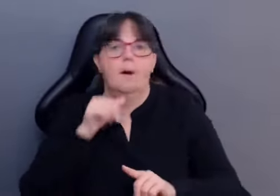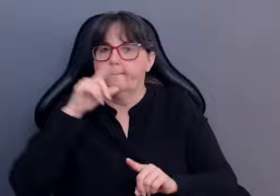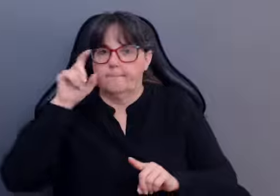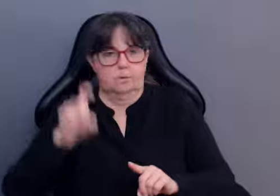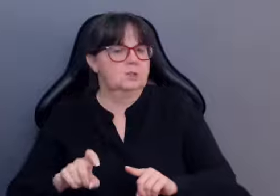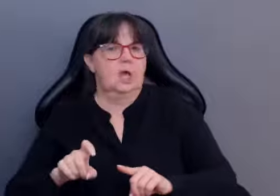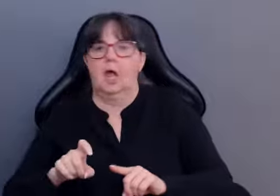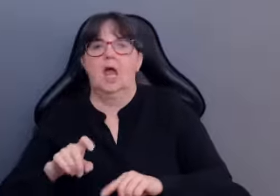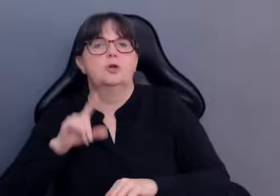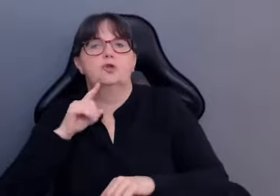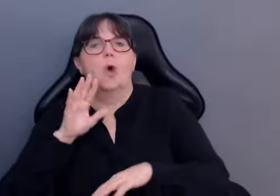de convocation.